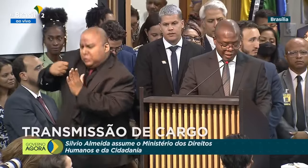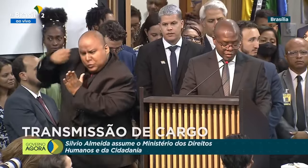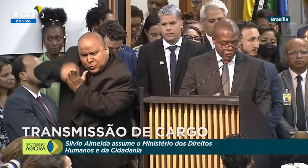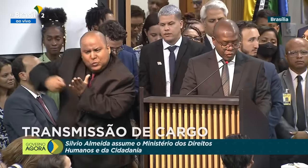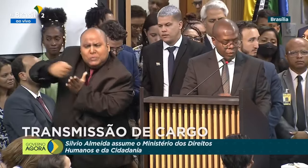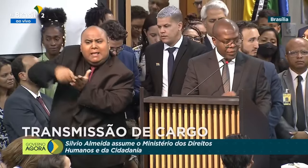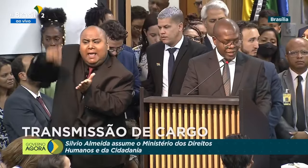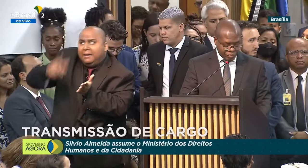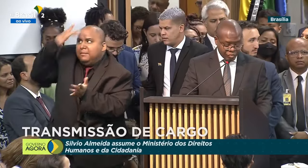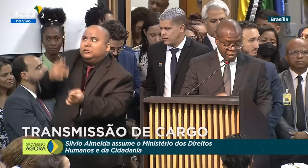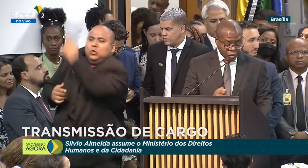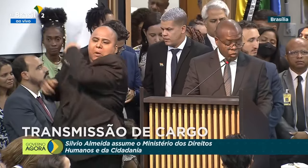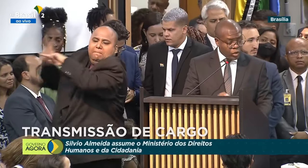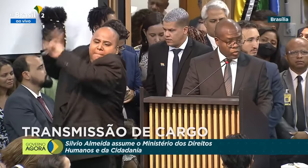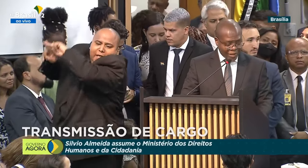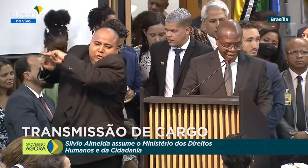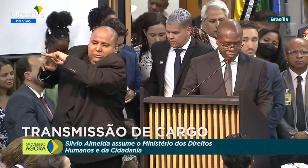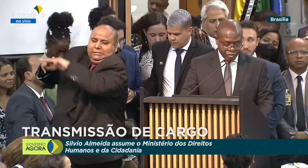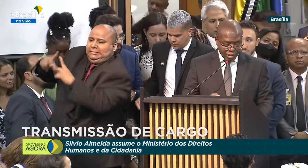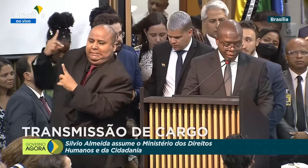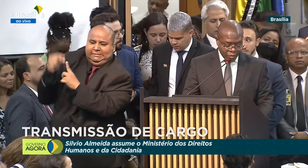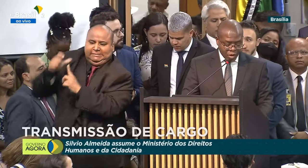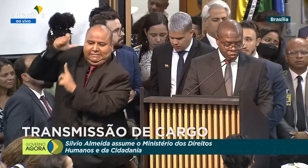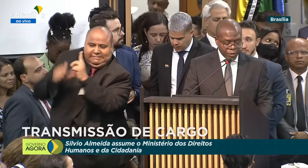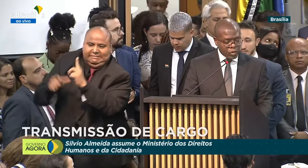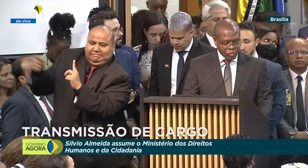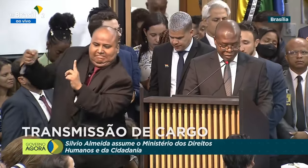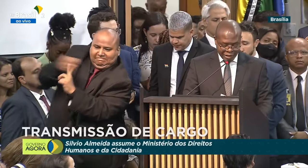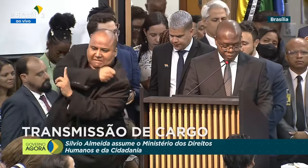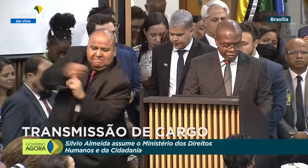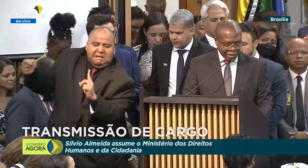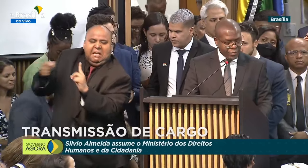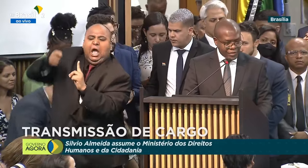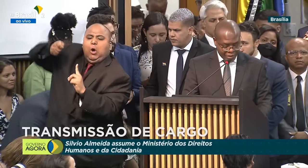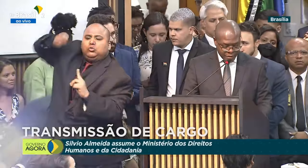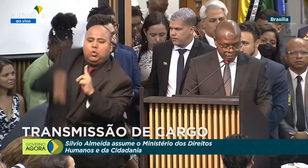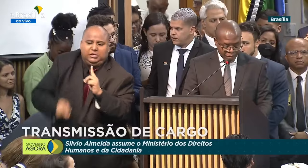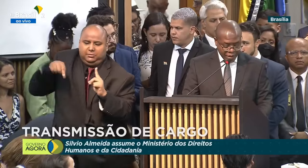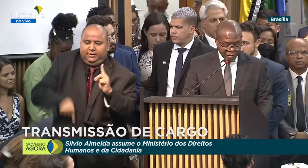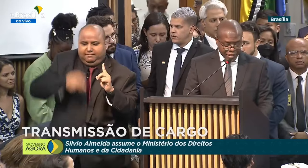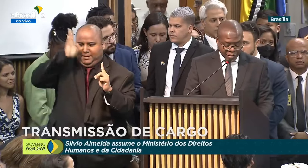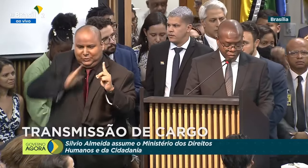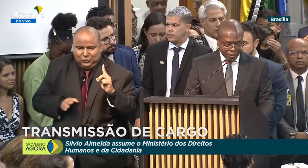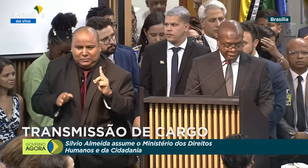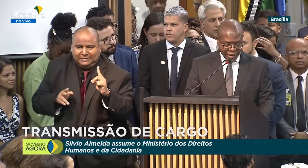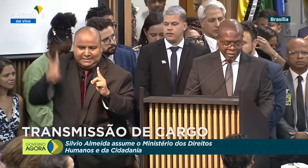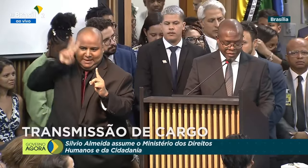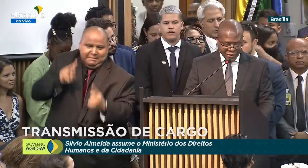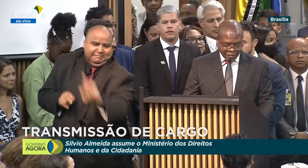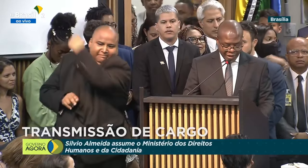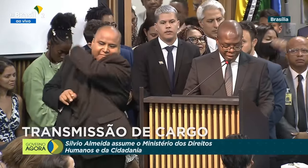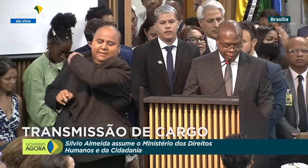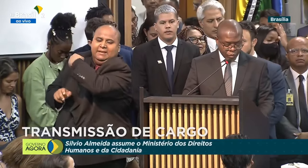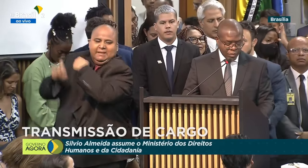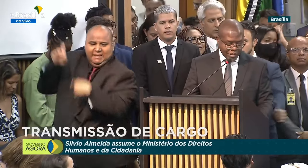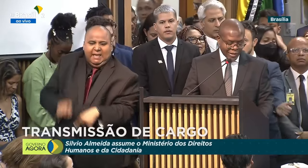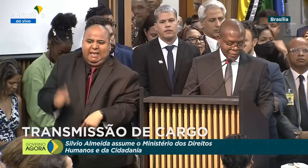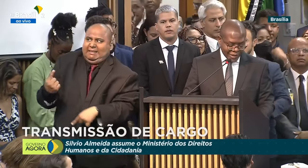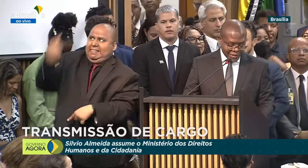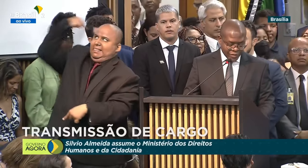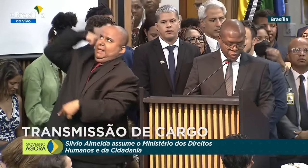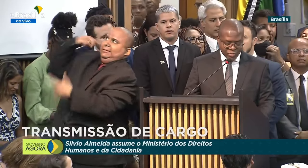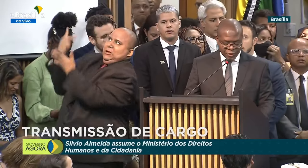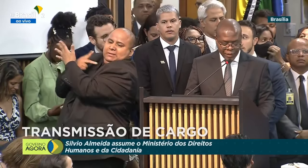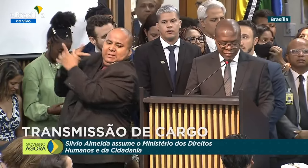luta daqueles que foram presos torturados e mortos pela autoritarismo do estado brasileiro seja no império na dita velha República